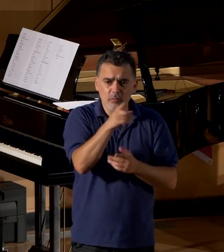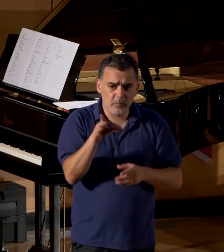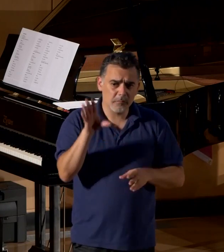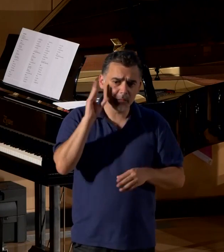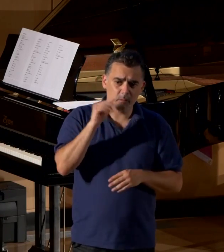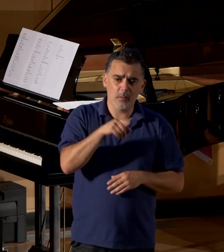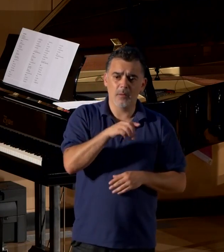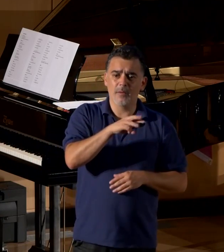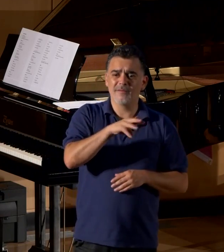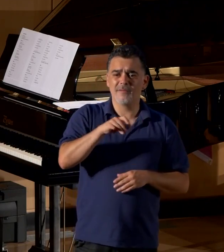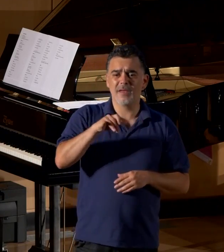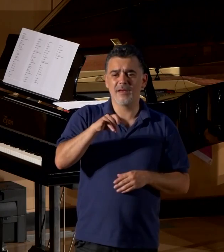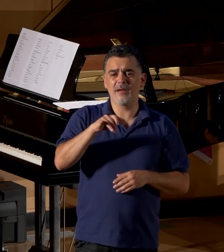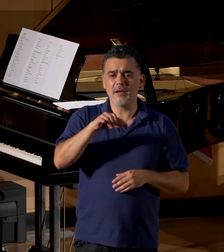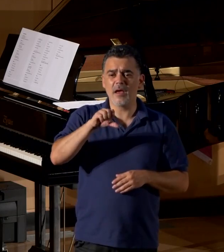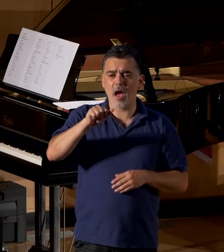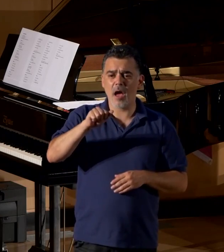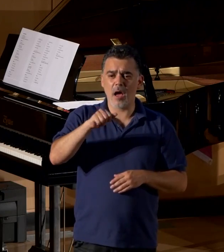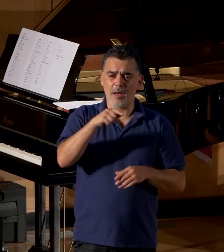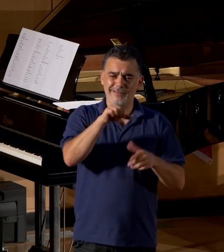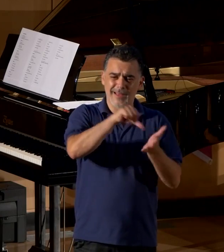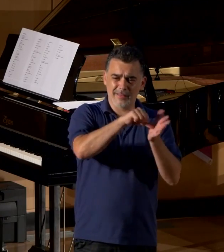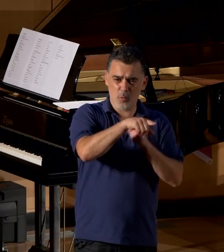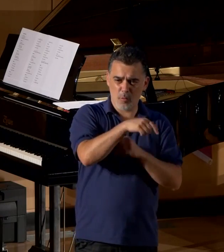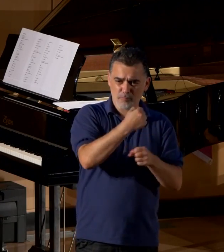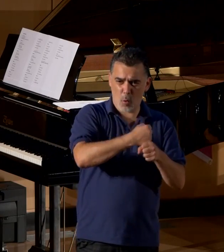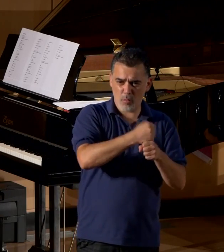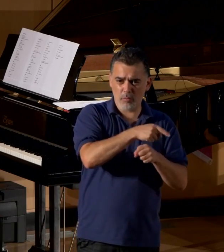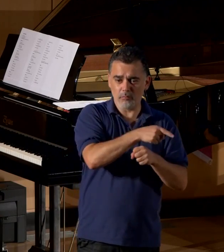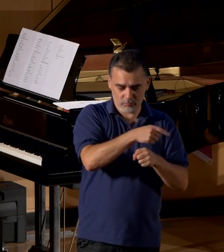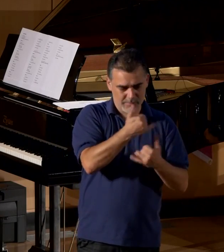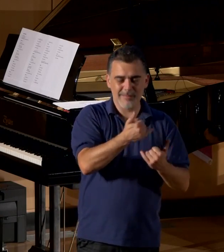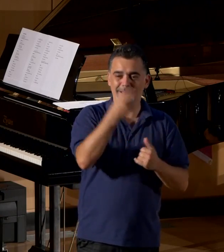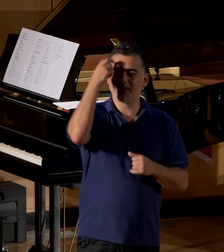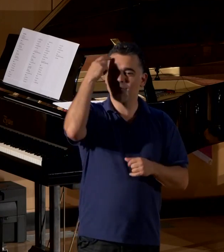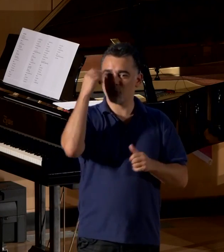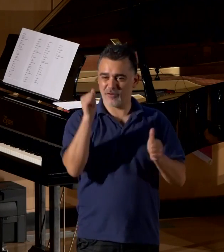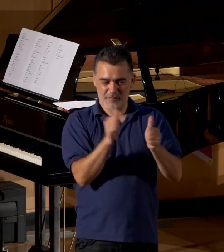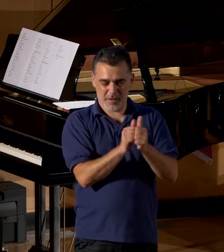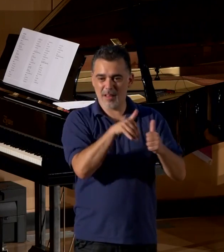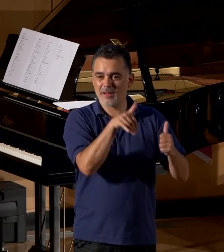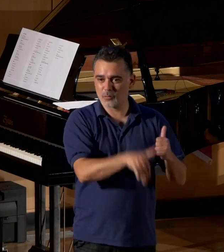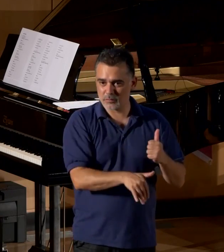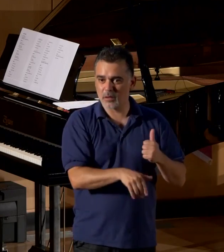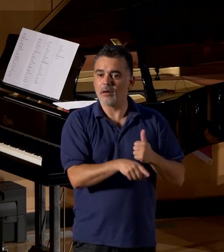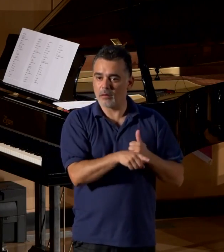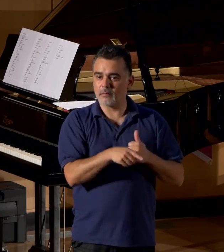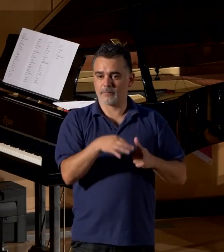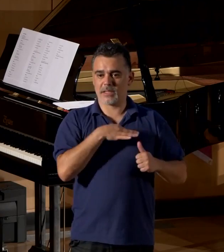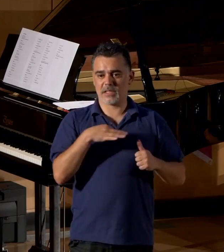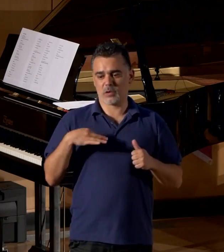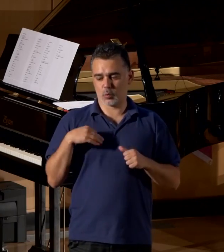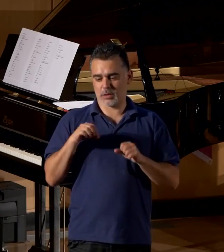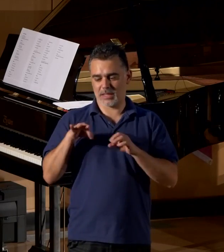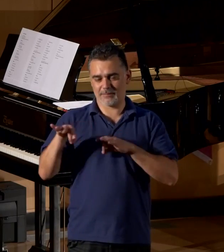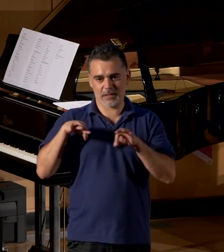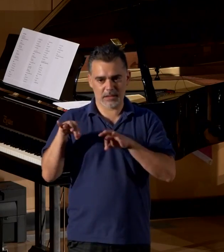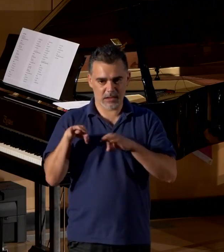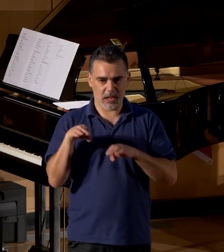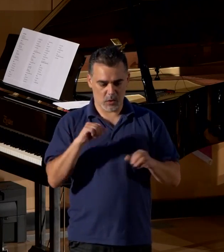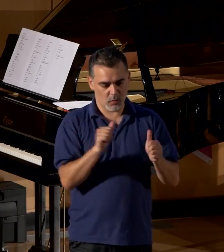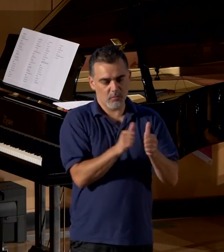in Bochum wird seit 1. August jetzt wissenschaftlich begleitet mit einer Förderung vom Gesundheitsministerium. Und